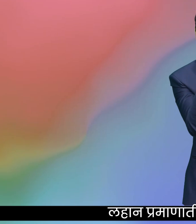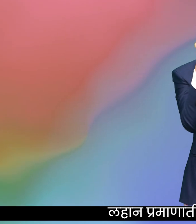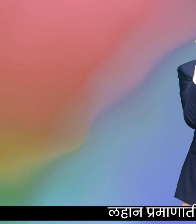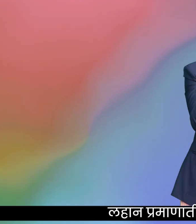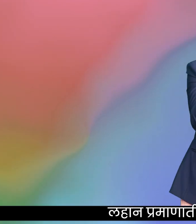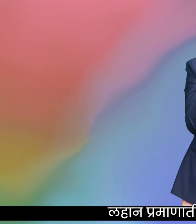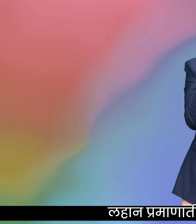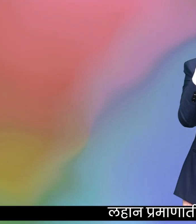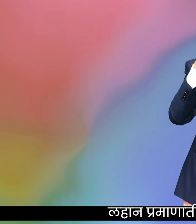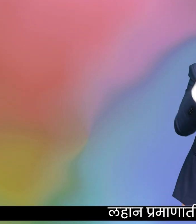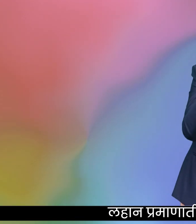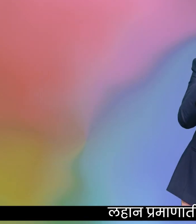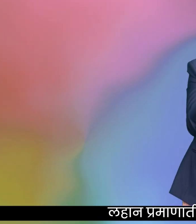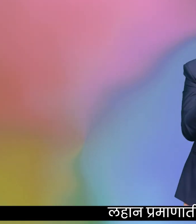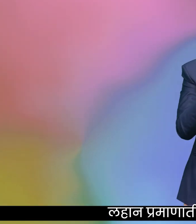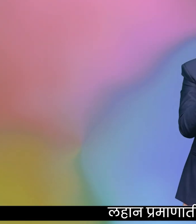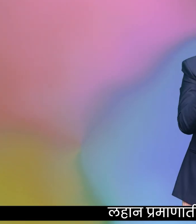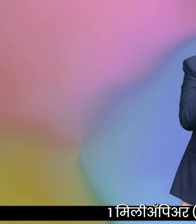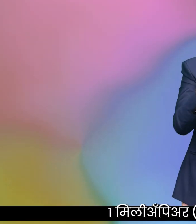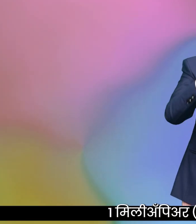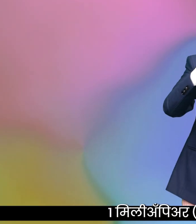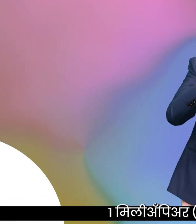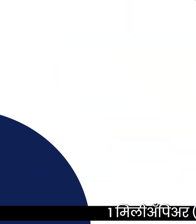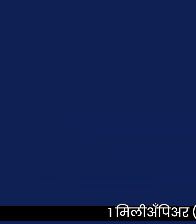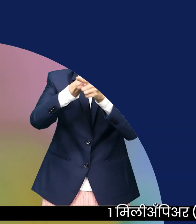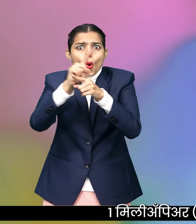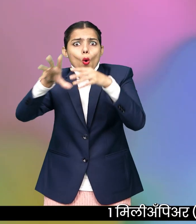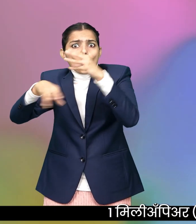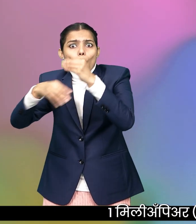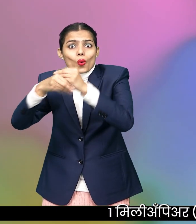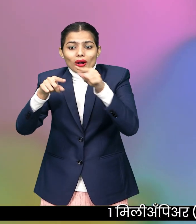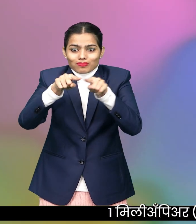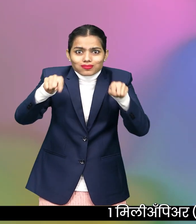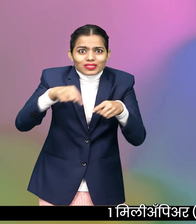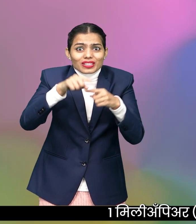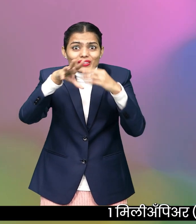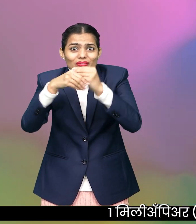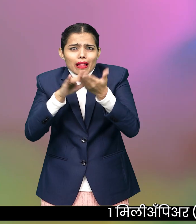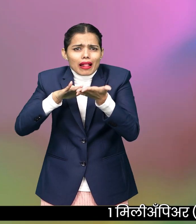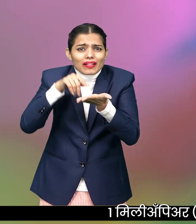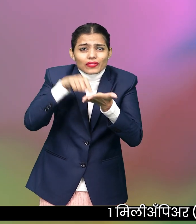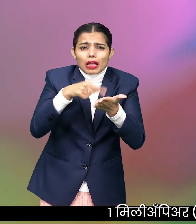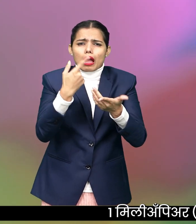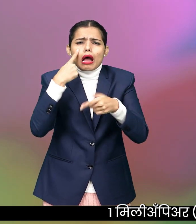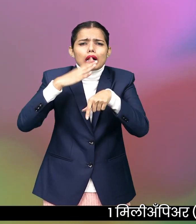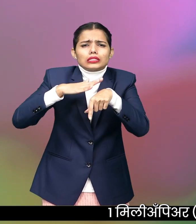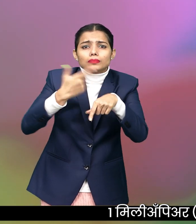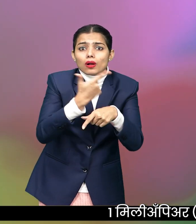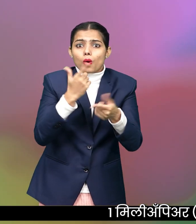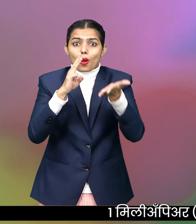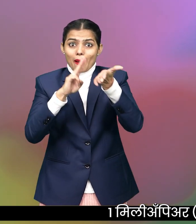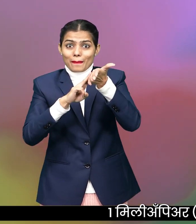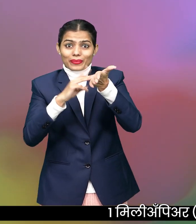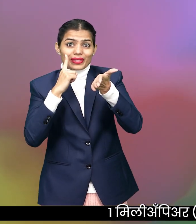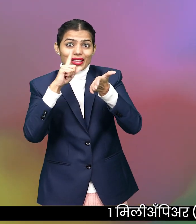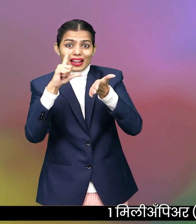लहान प्रमाणातील विद्युत प्रवाहाचे मोजमाप अंश 1 मिली एम्पियर MA बरोबर 10 वजा